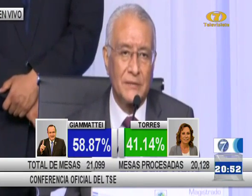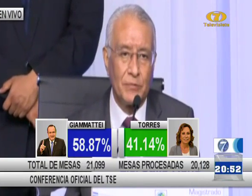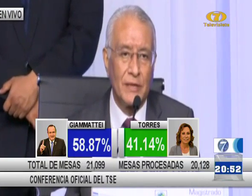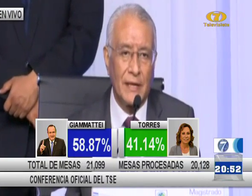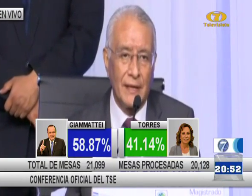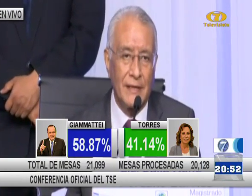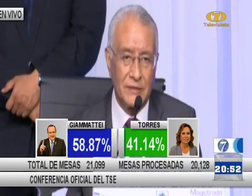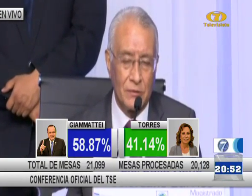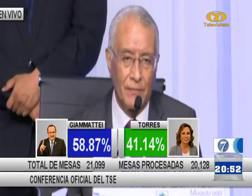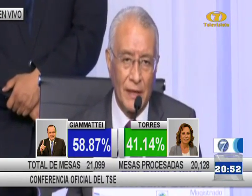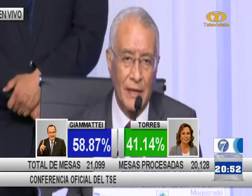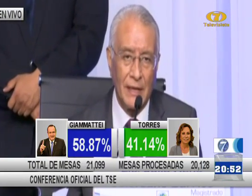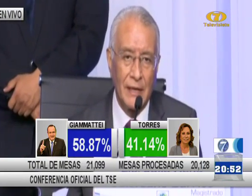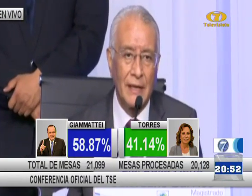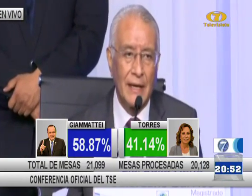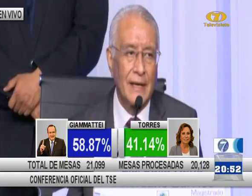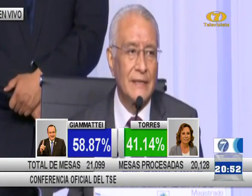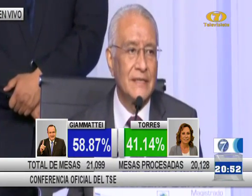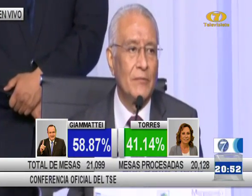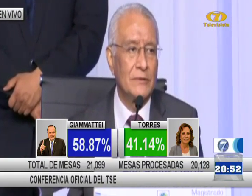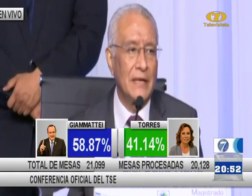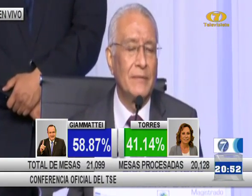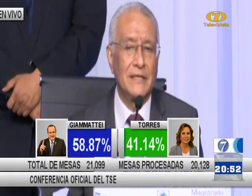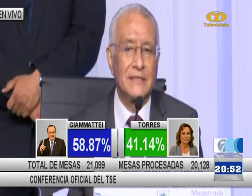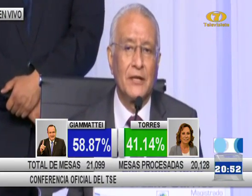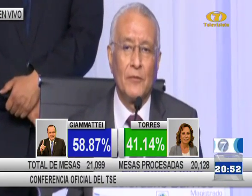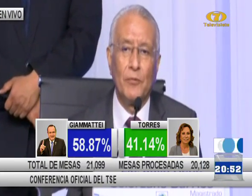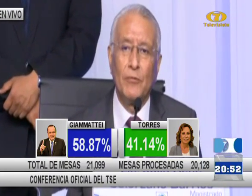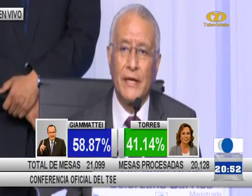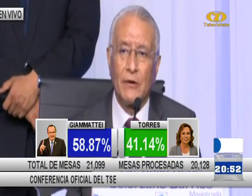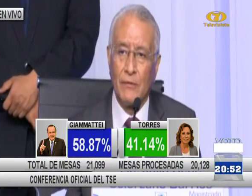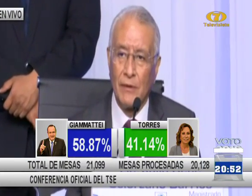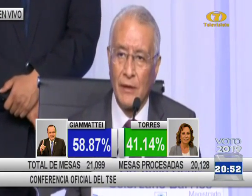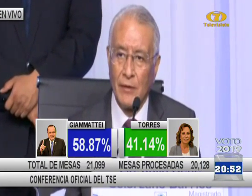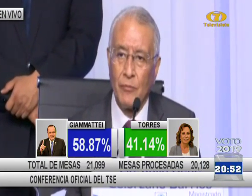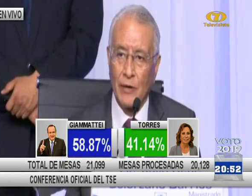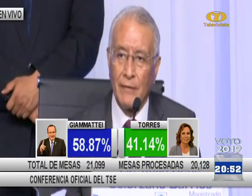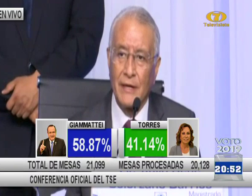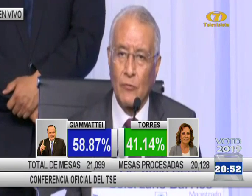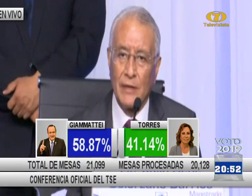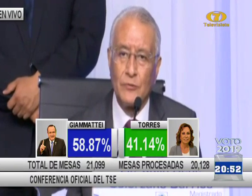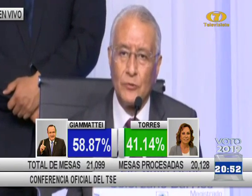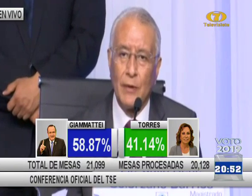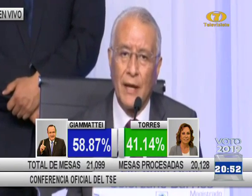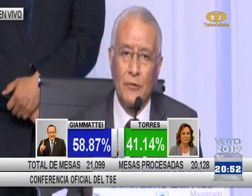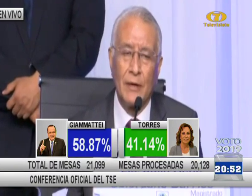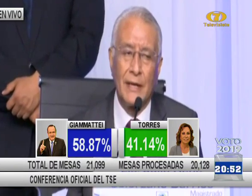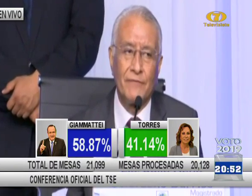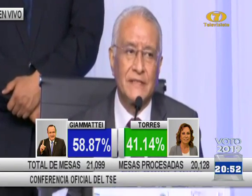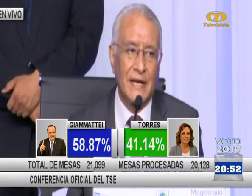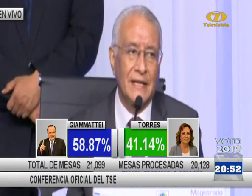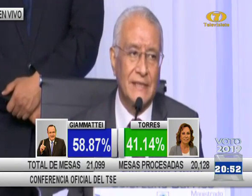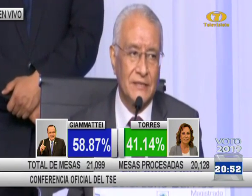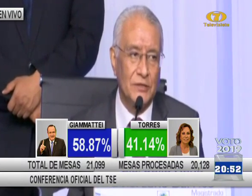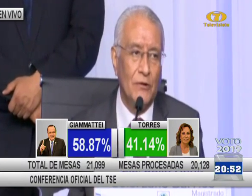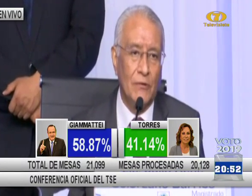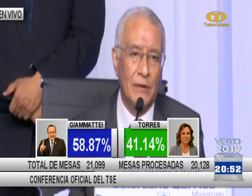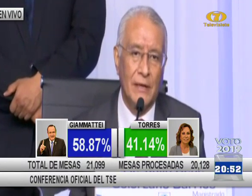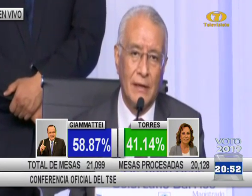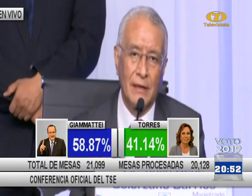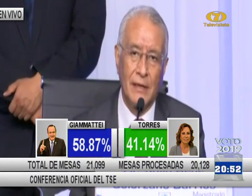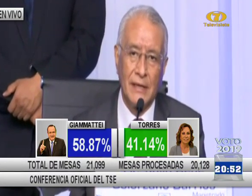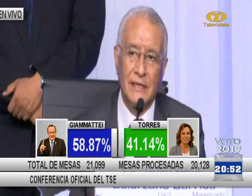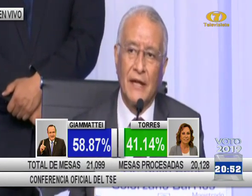para que se pudiera dar esto. Le agradecemos al Ministerio Público por haber coadyuvado en la